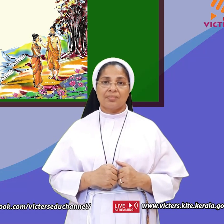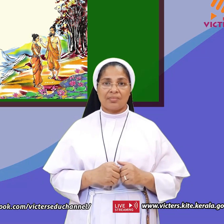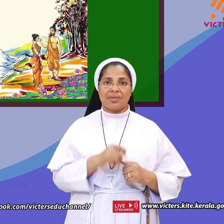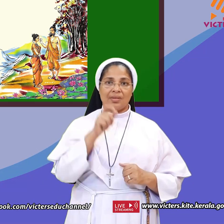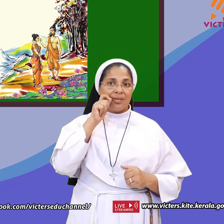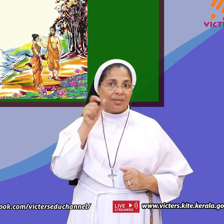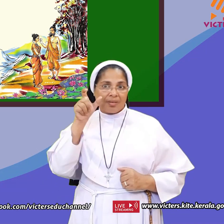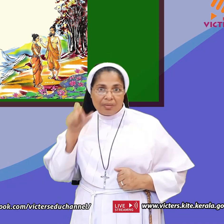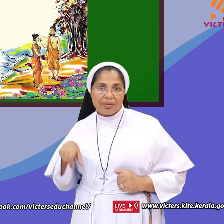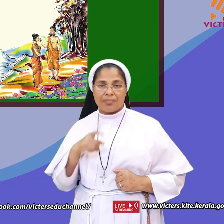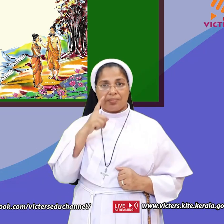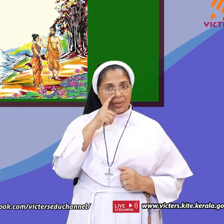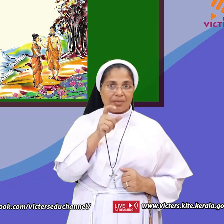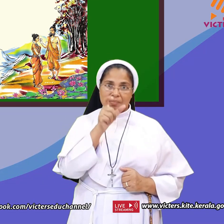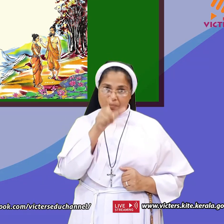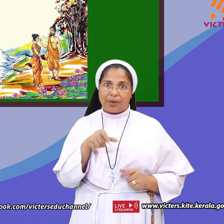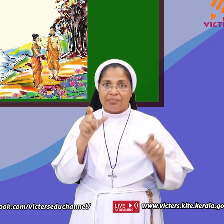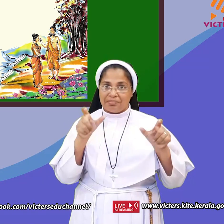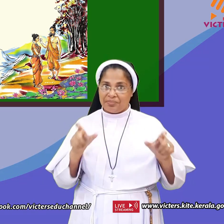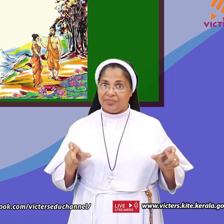ദിവാകരനും നളിനിയും